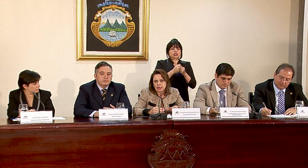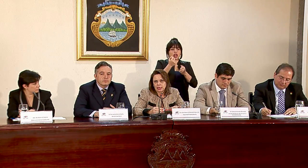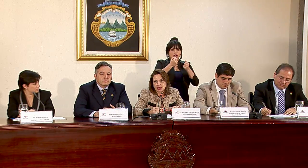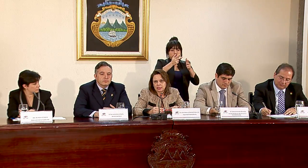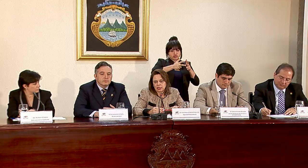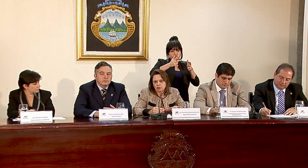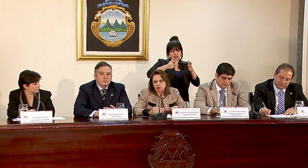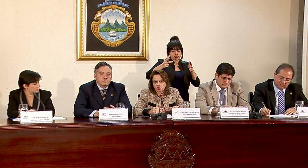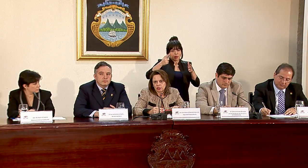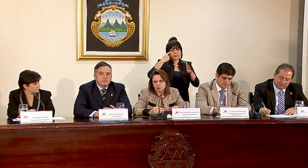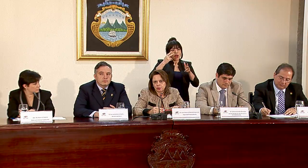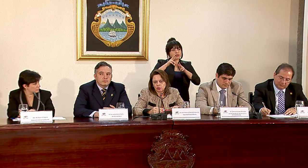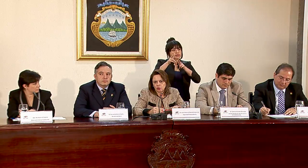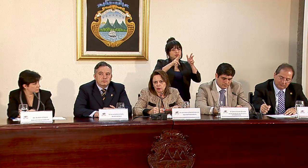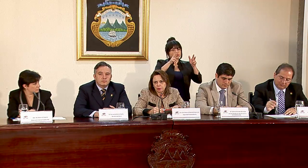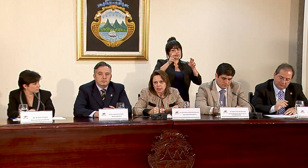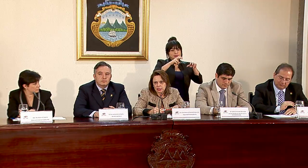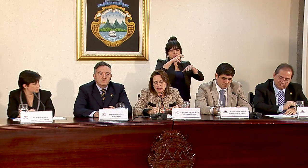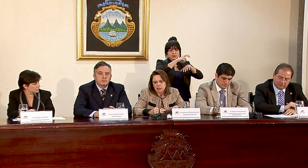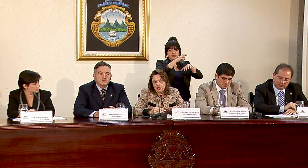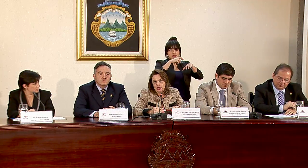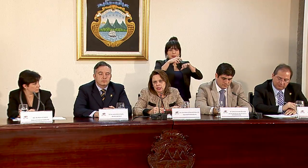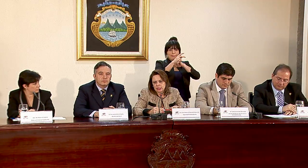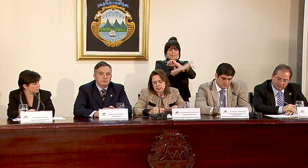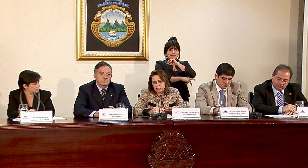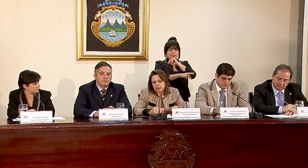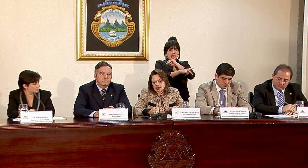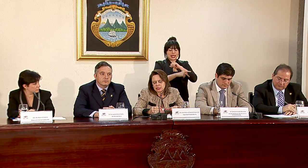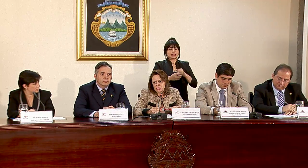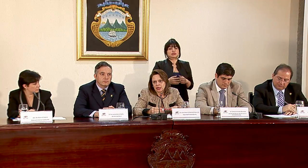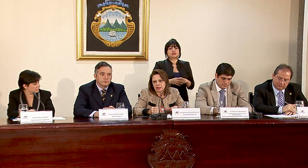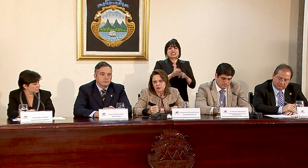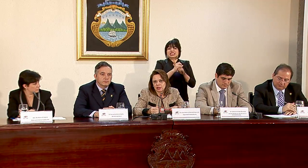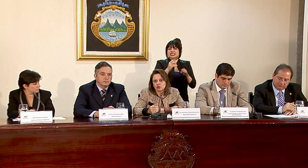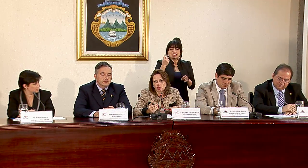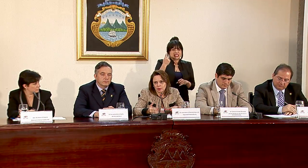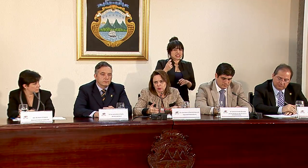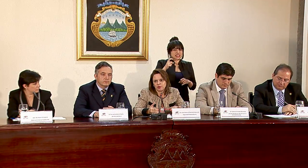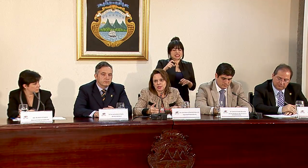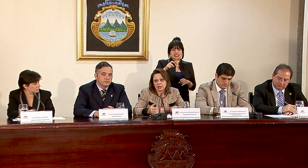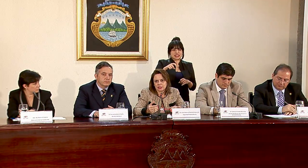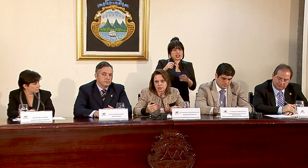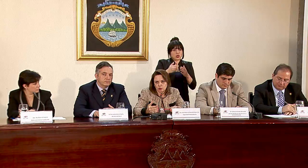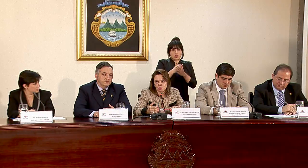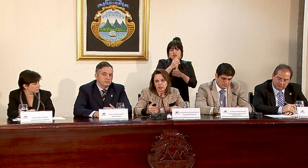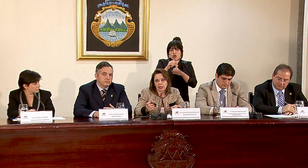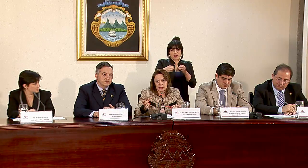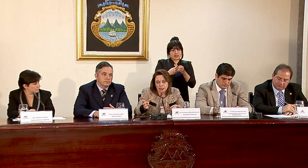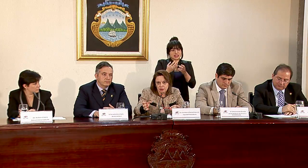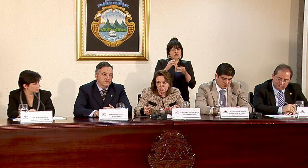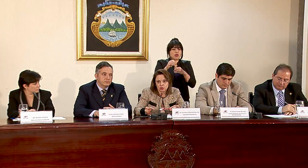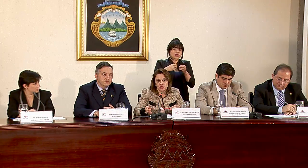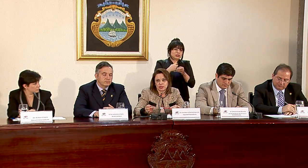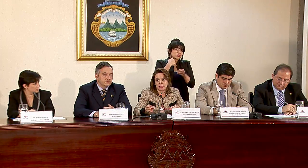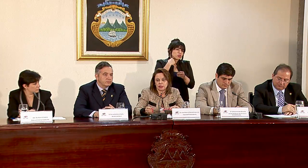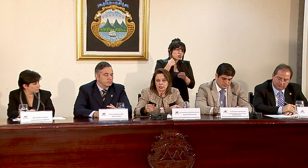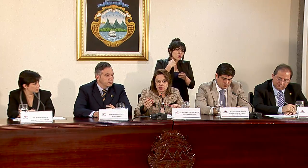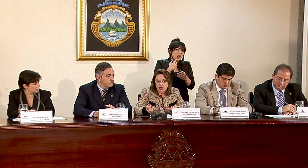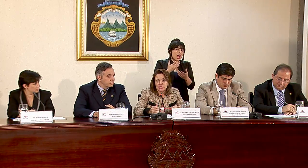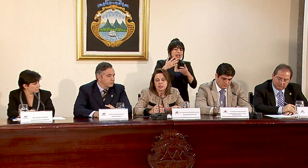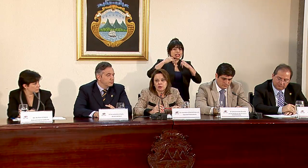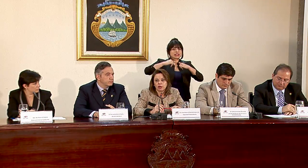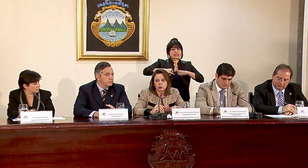que estaremos rotando por todo el país, sin necesidad de abrir nuevas oficinas que son muy caras y además son